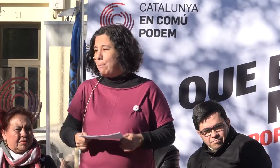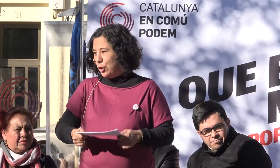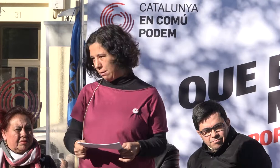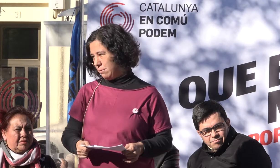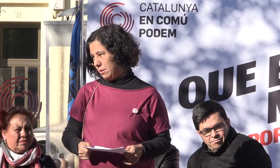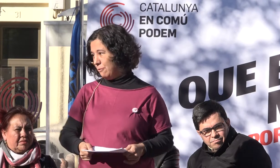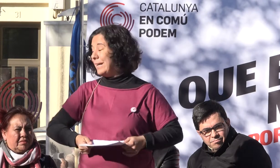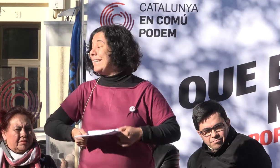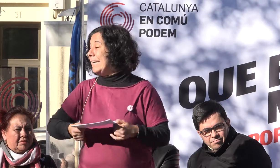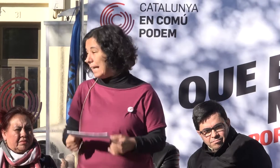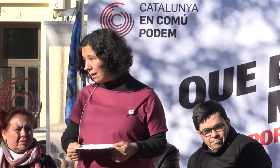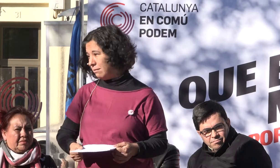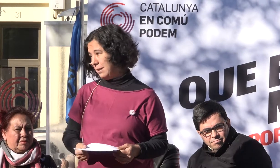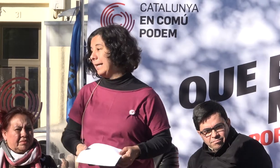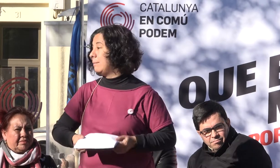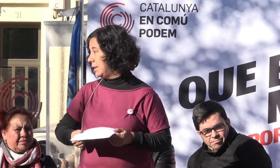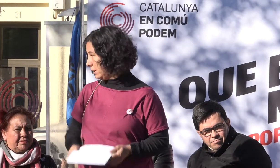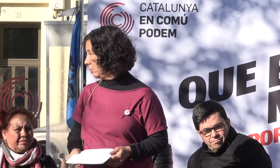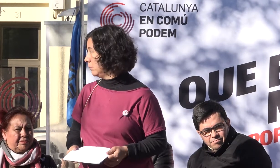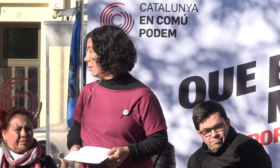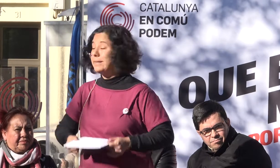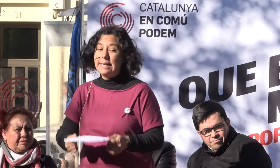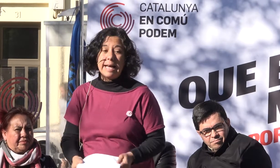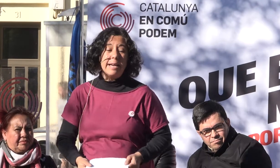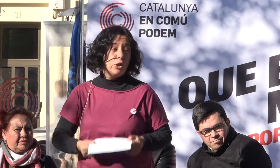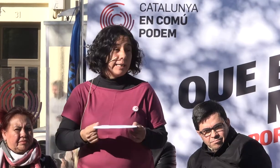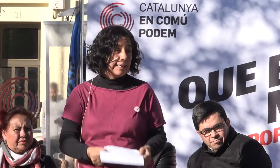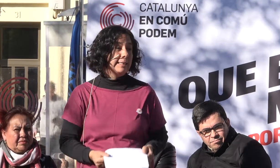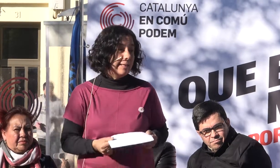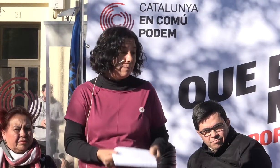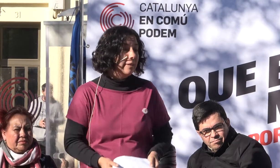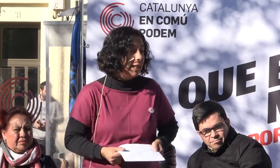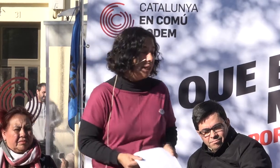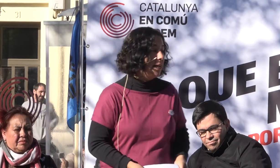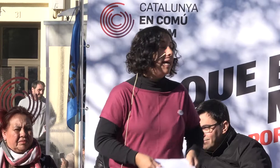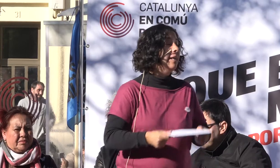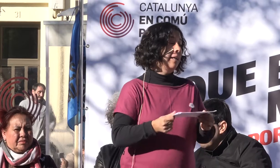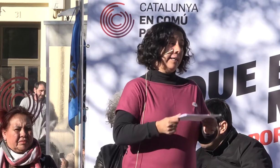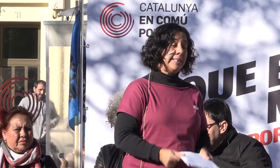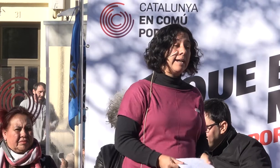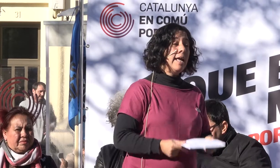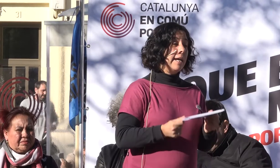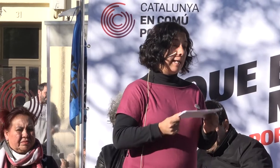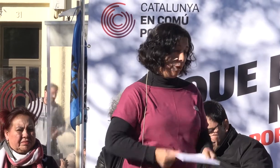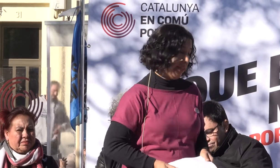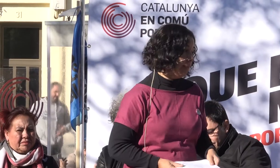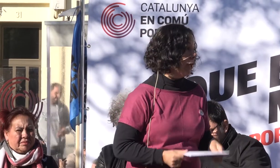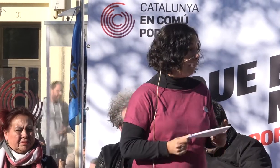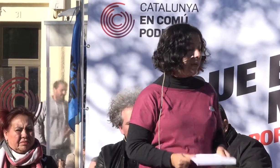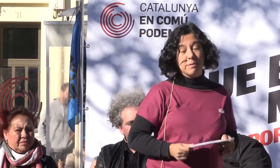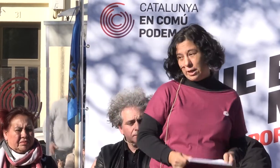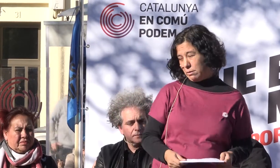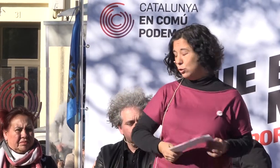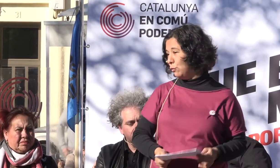puede poner facilitar la tramitación facilitar y todas las tasas que dependen de la generalitat que sean gratuitas